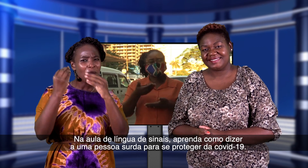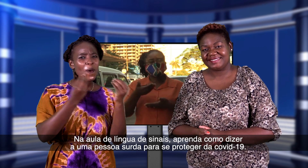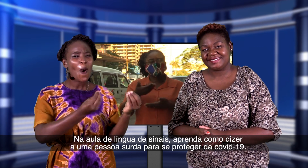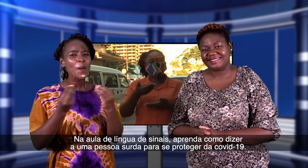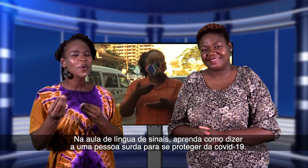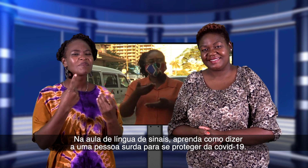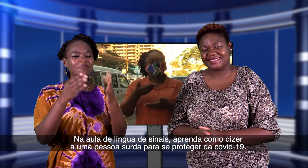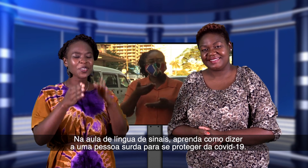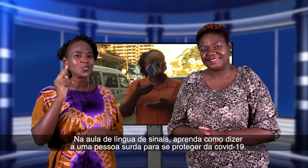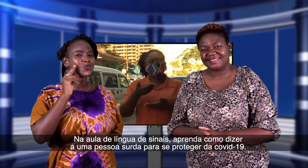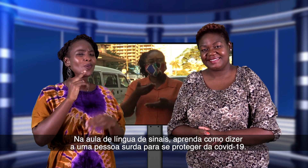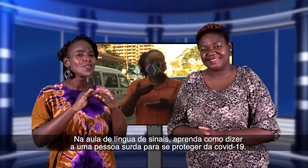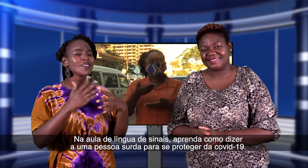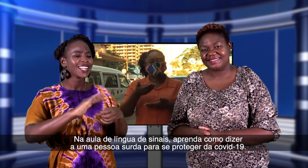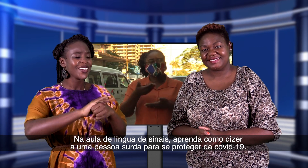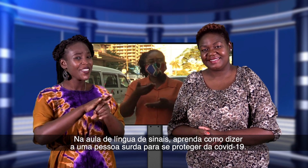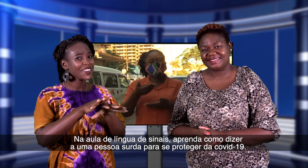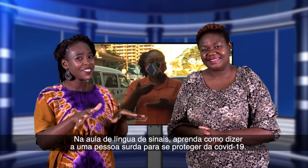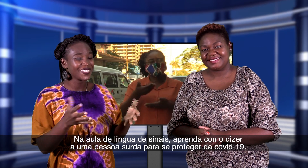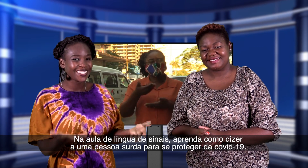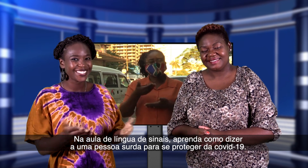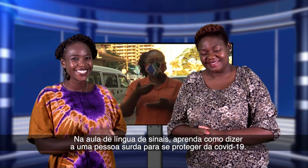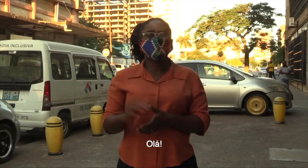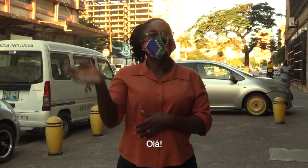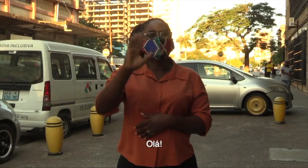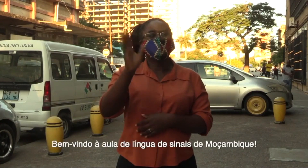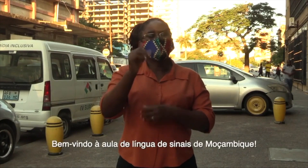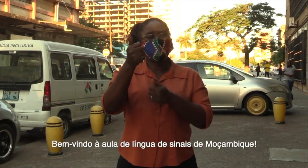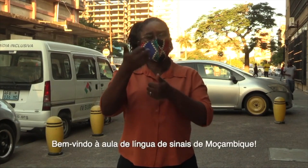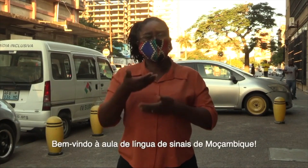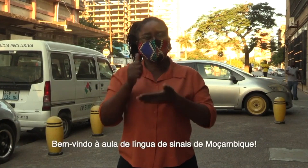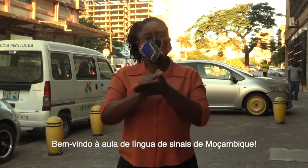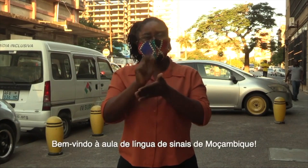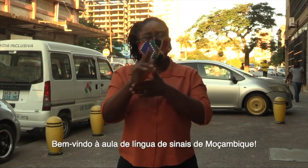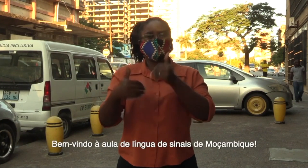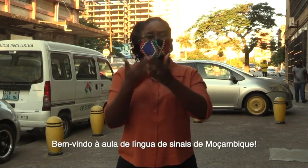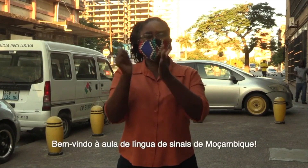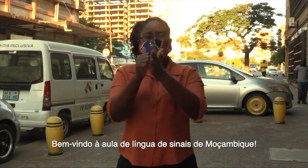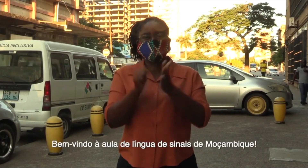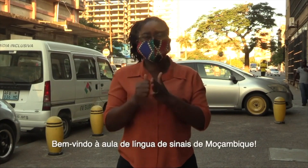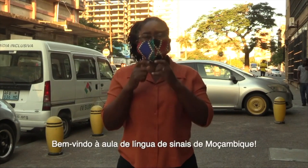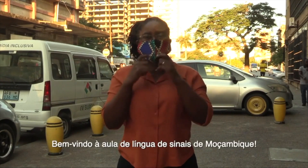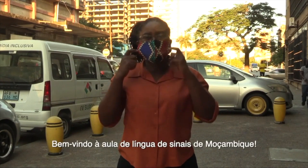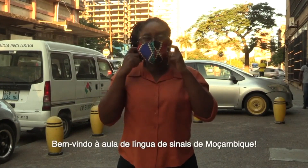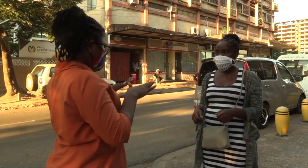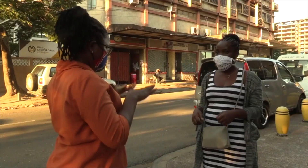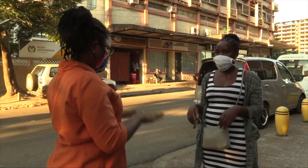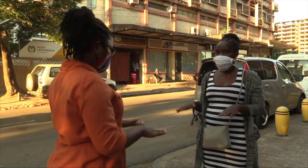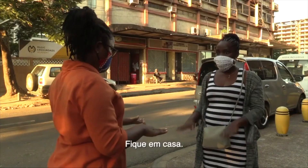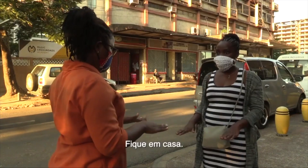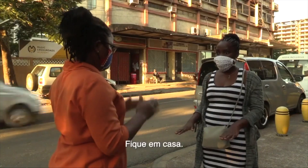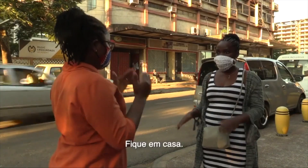uma pessoa surda para se proteger da Covid-19. Olá, bem-vindo à aula de língua de sinais de